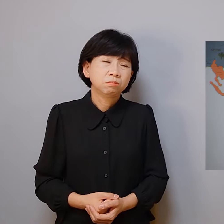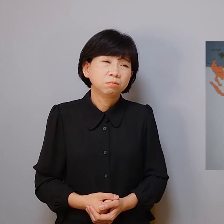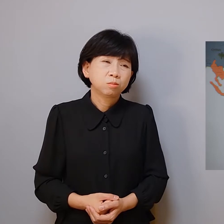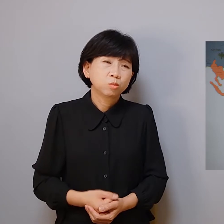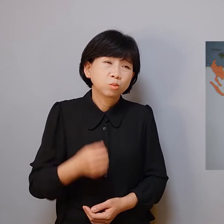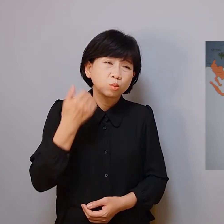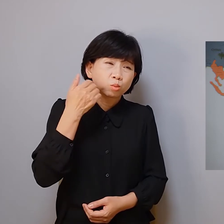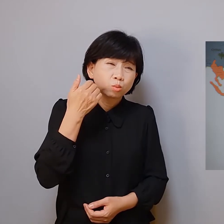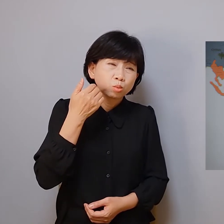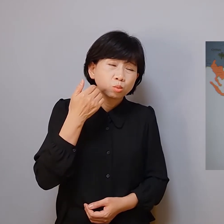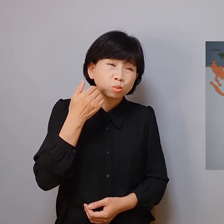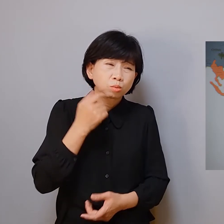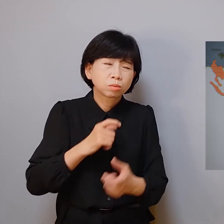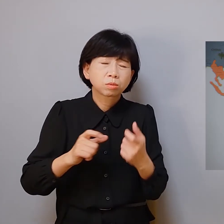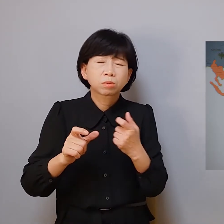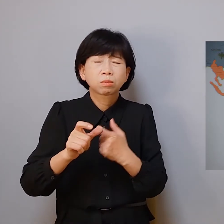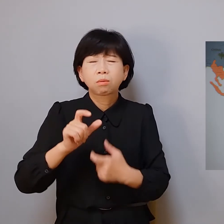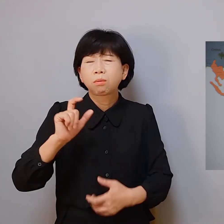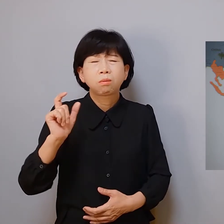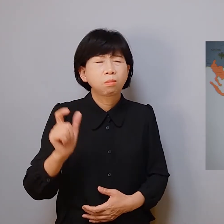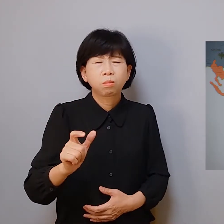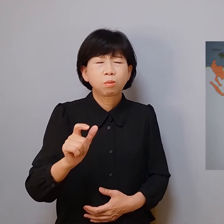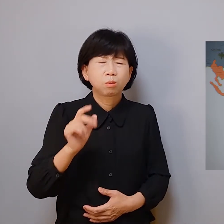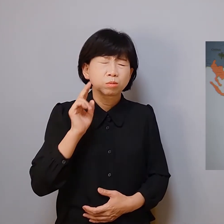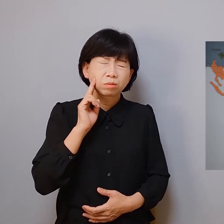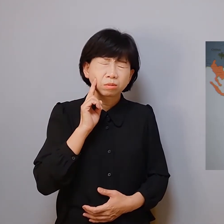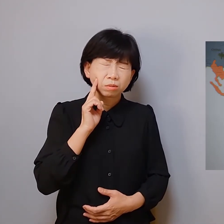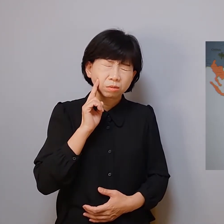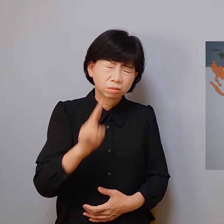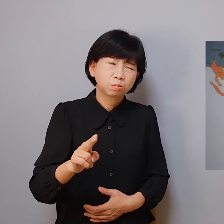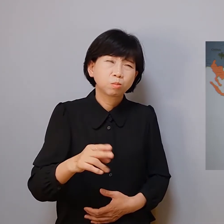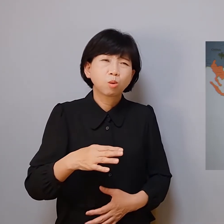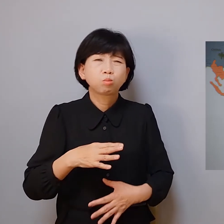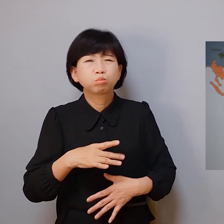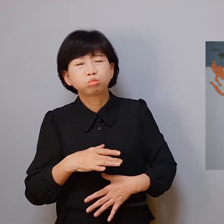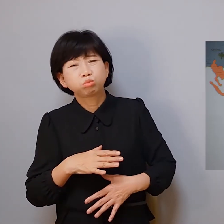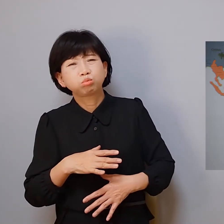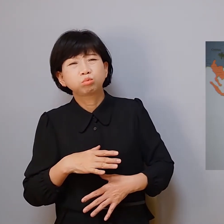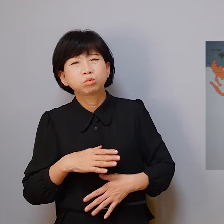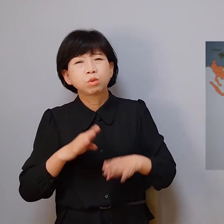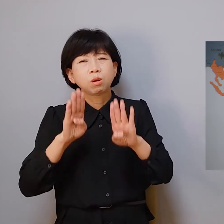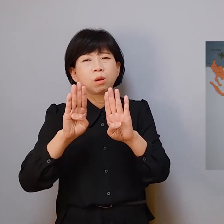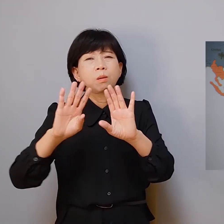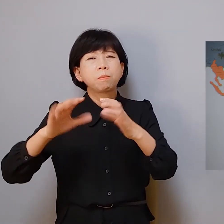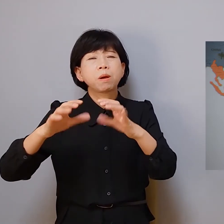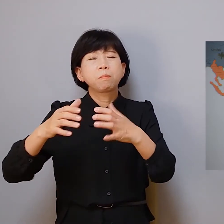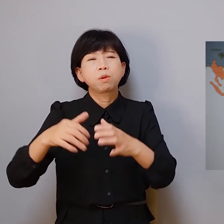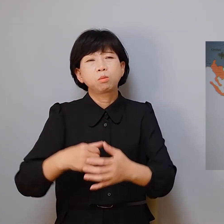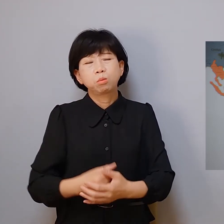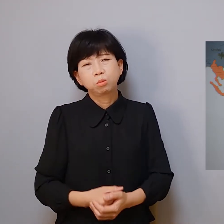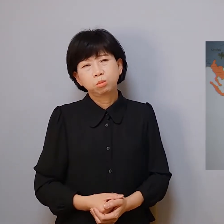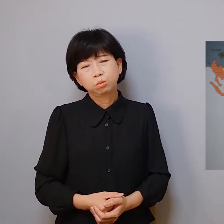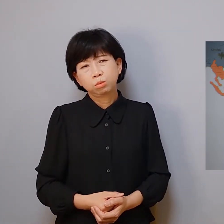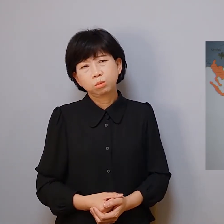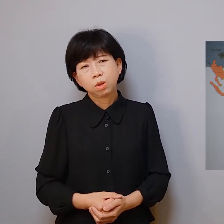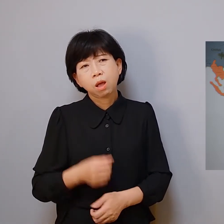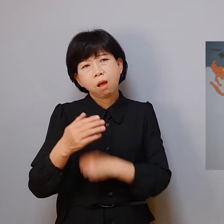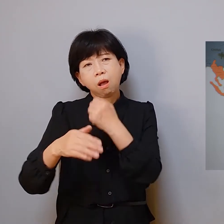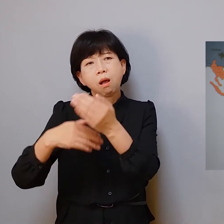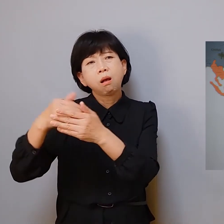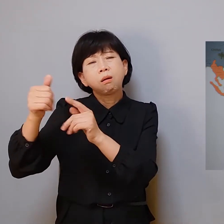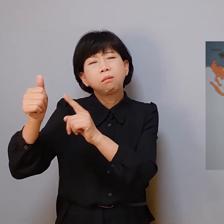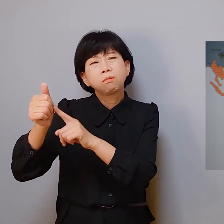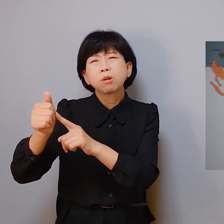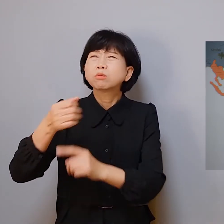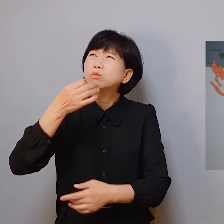누구의 누구? 네. 더 큰 강포를 가지고 온 이 바벨론을 이야기하는 거예요. 하나님